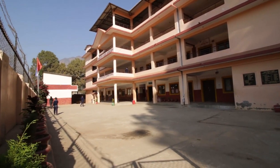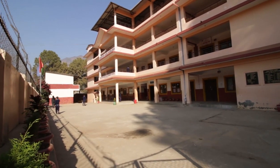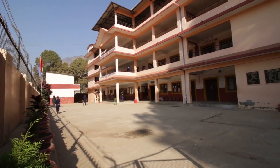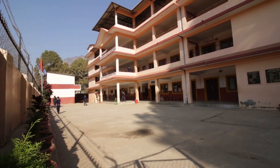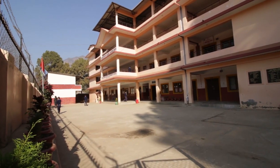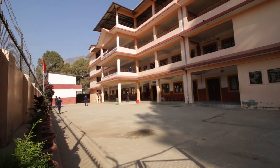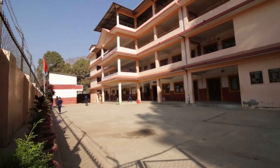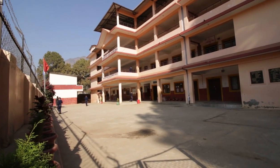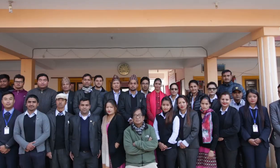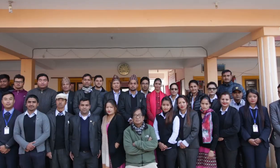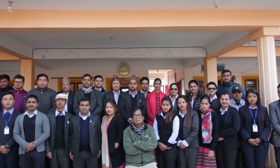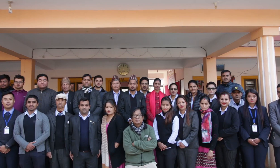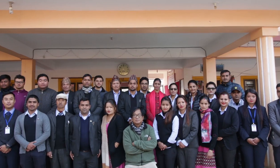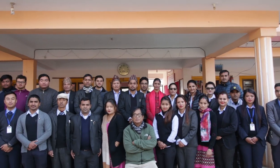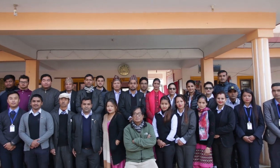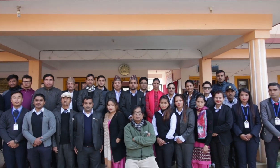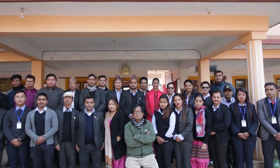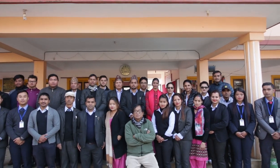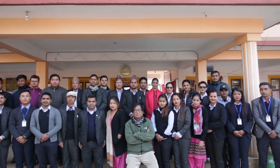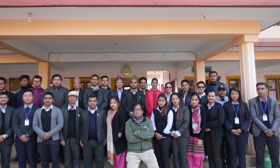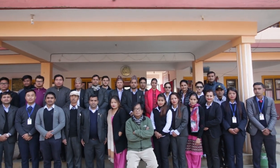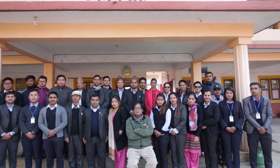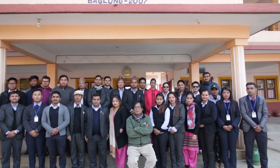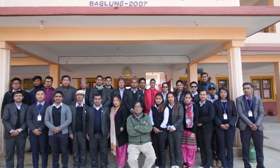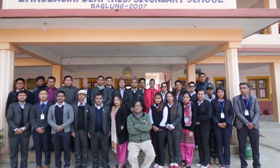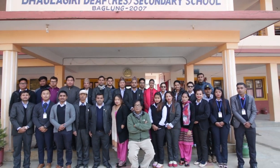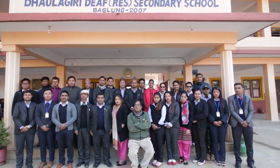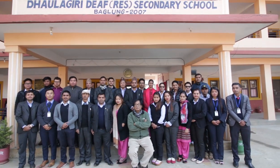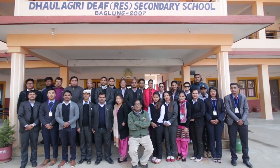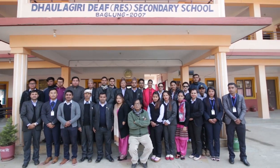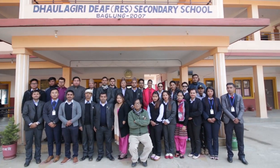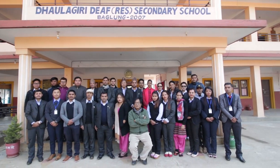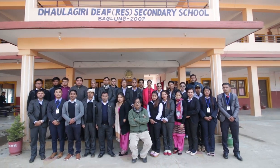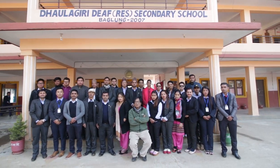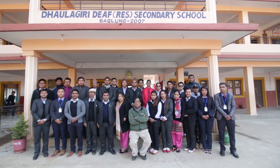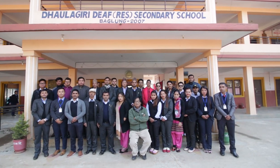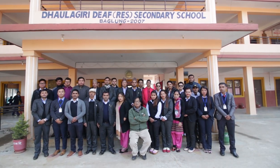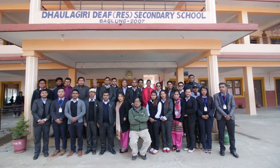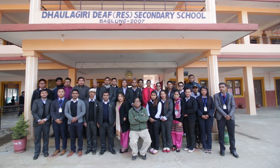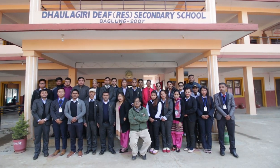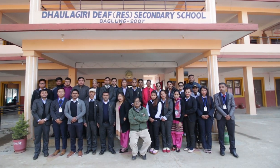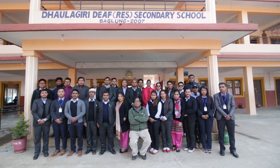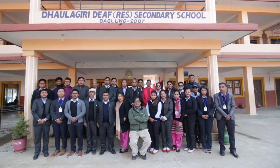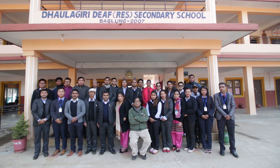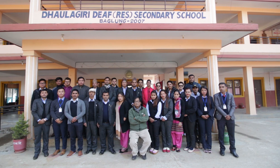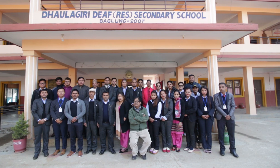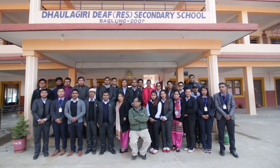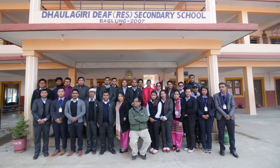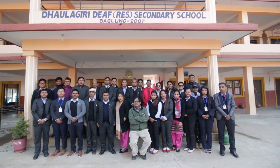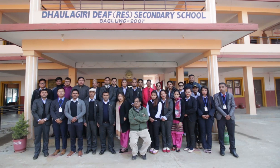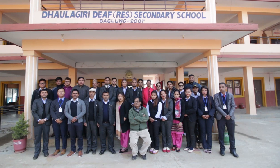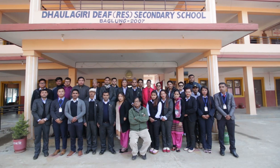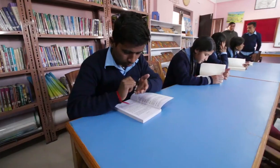प्रधानाध्यापक बसन्त जङ राज भण्डारी जो आफै पनि बहिरा हुनुहुन्छ उनका अनुसार मानिसहरू अझै पनि